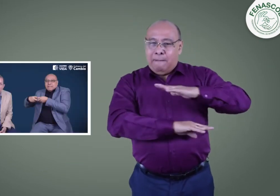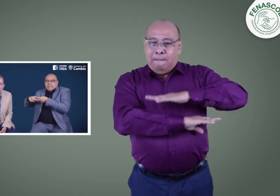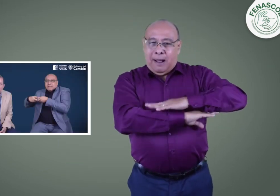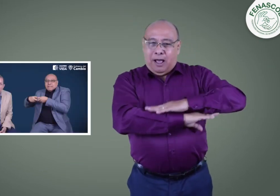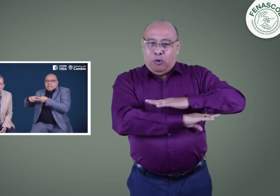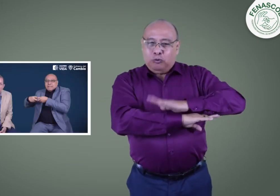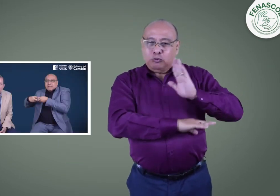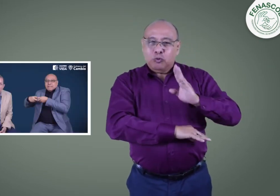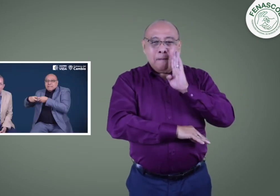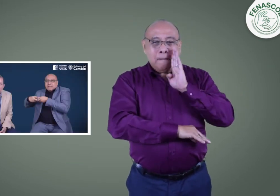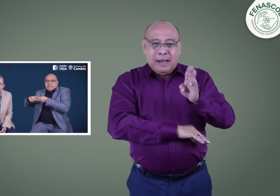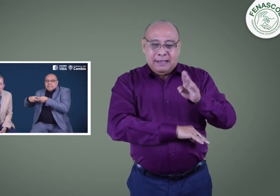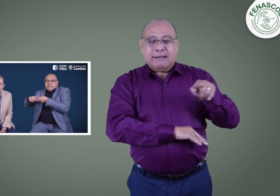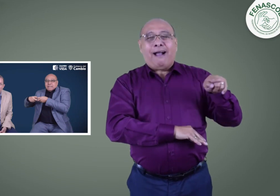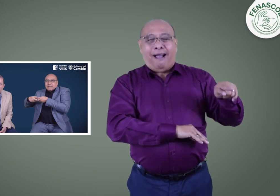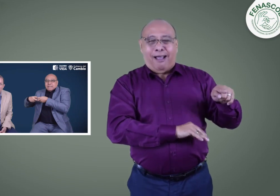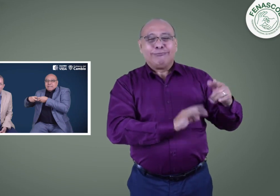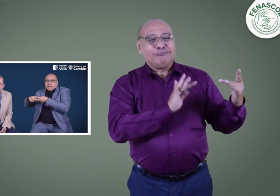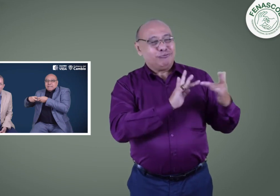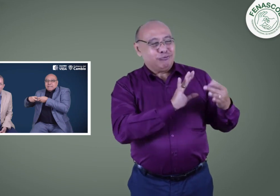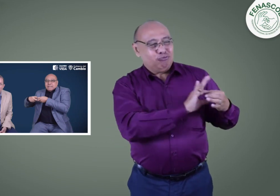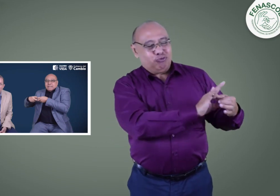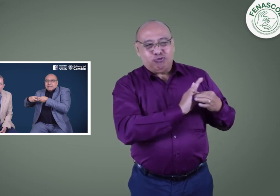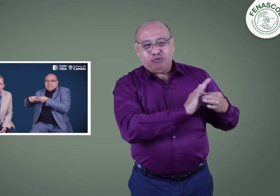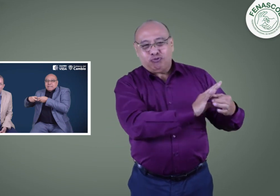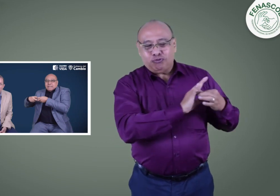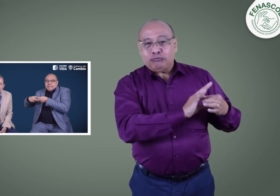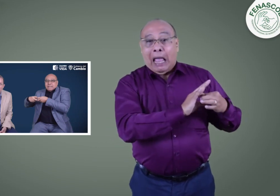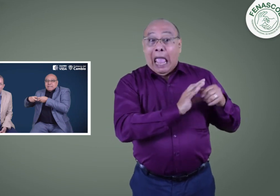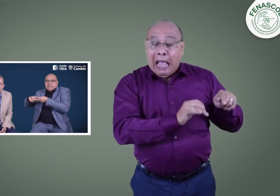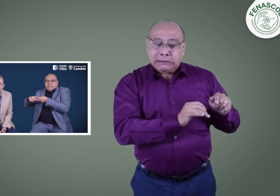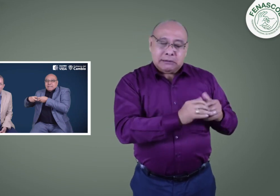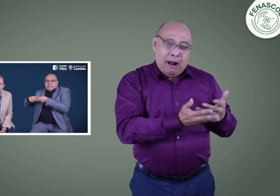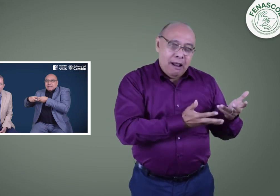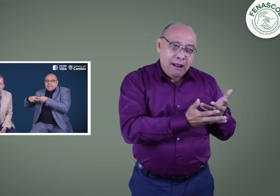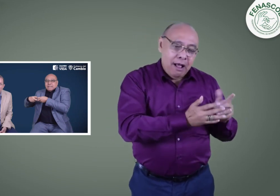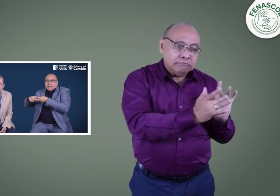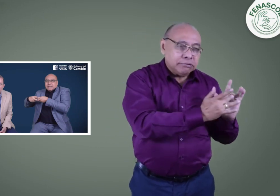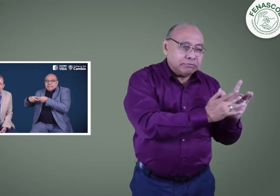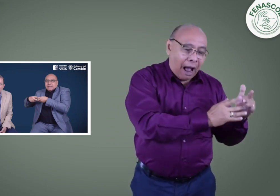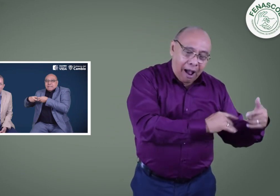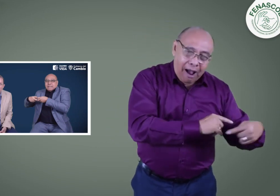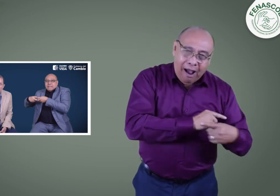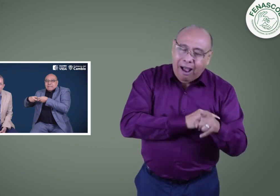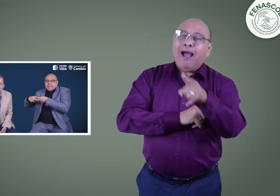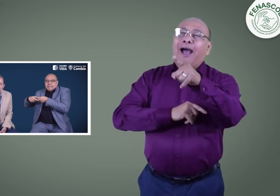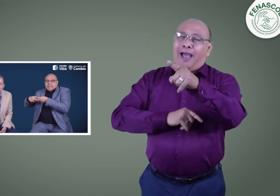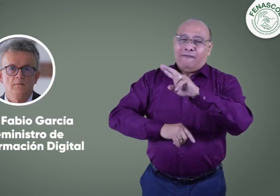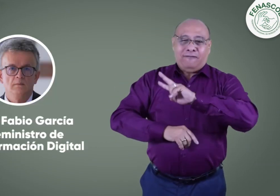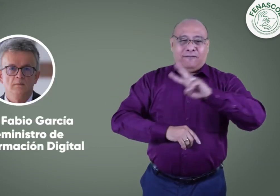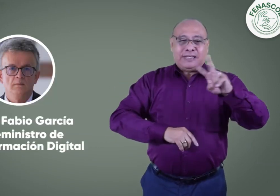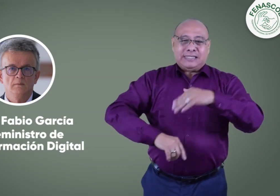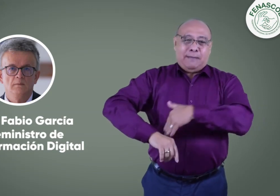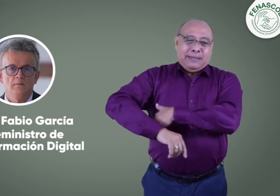alianza constante. Pues, en contacto directo con el embajador y con su apoyo, logramos llegar al viceministro de Transformación Digital del